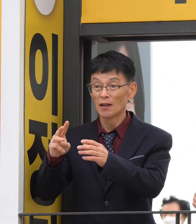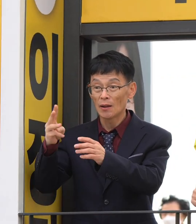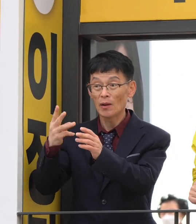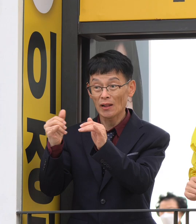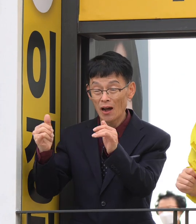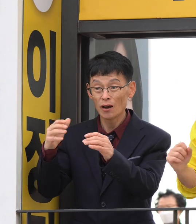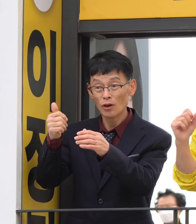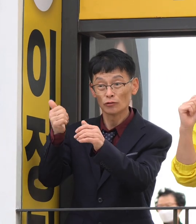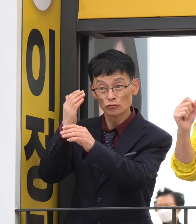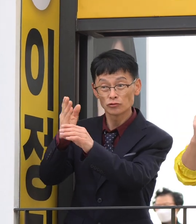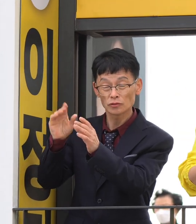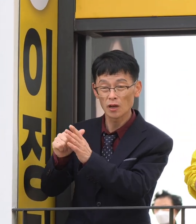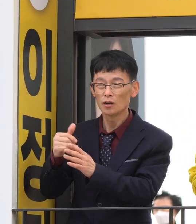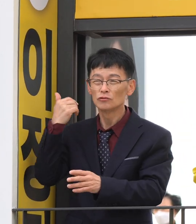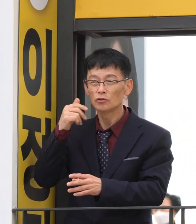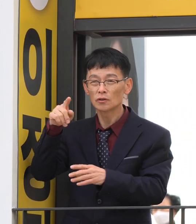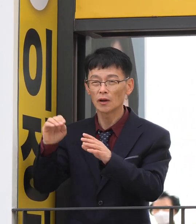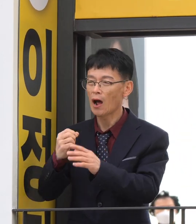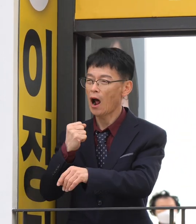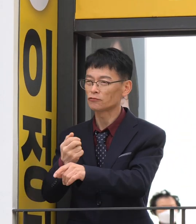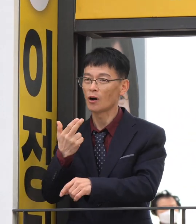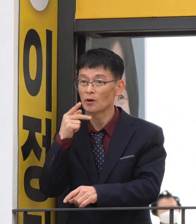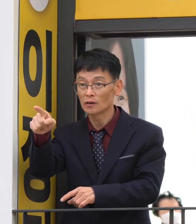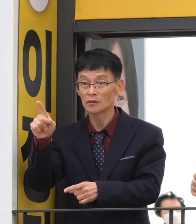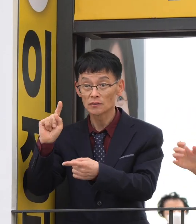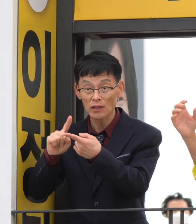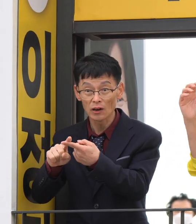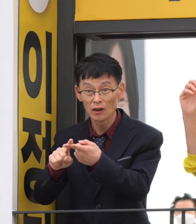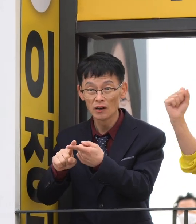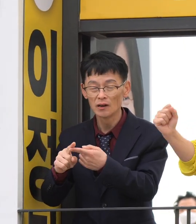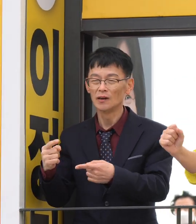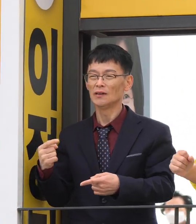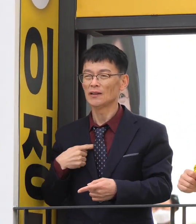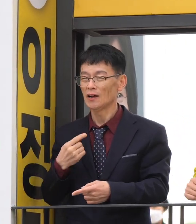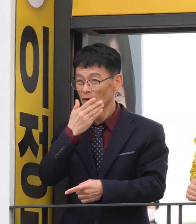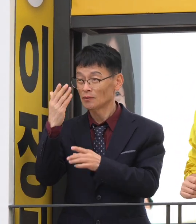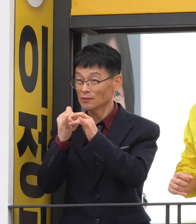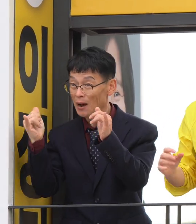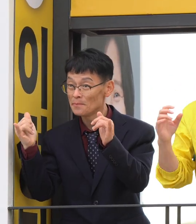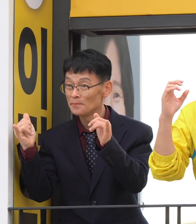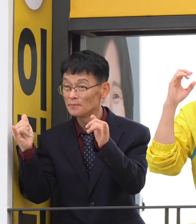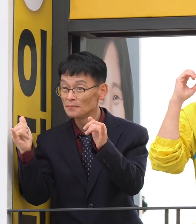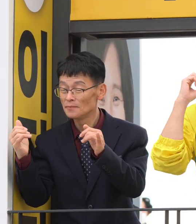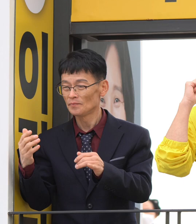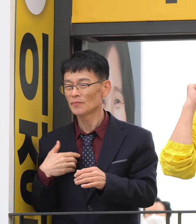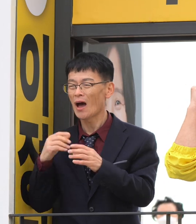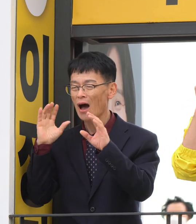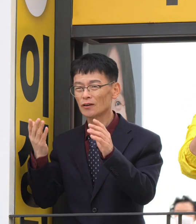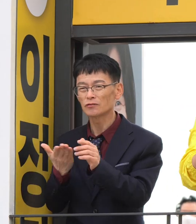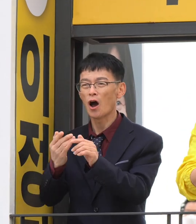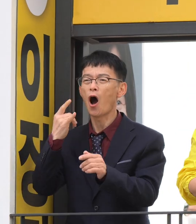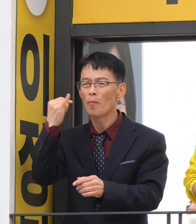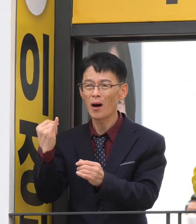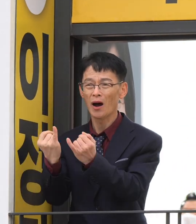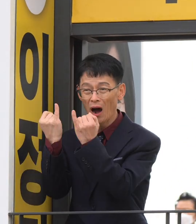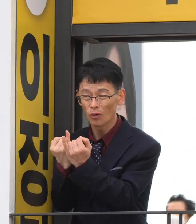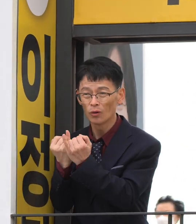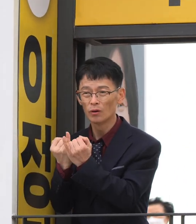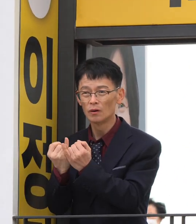300명 국회의원 중에 그 누구도 할 수 없었던 이야기, 우리 청년들과 우리 아이 키우는